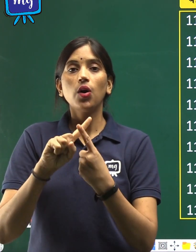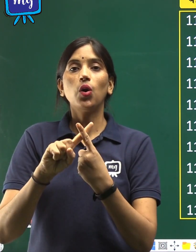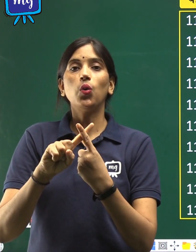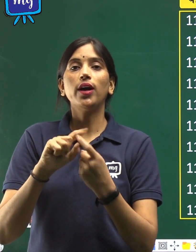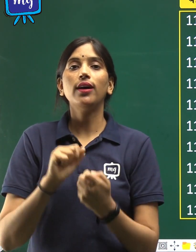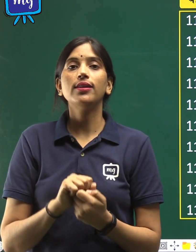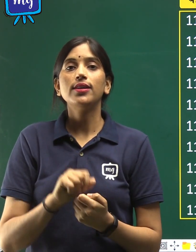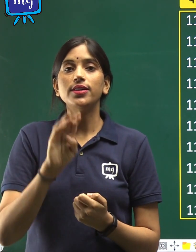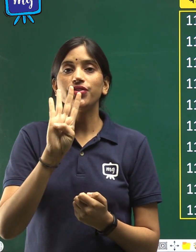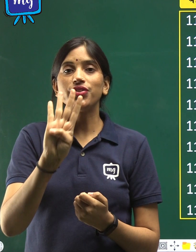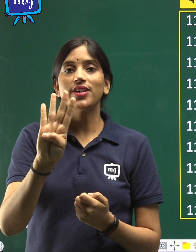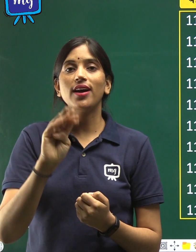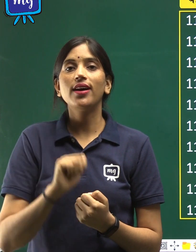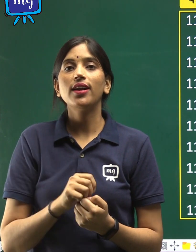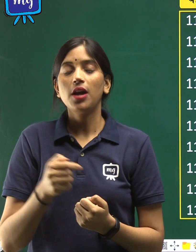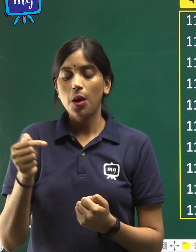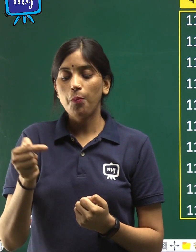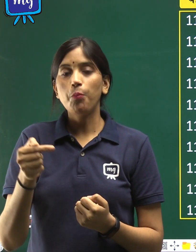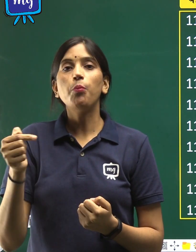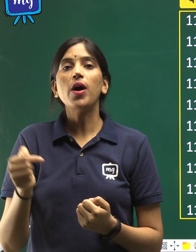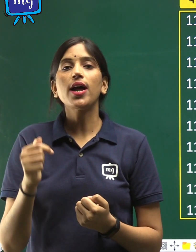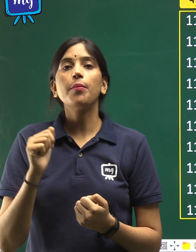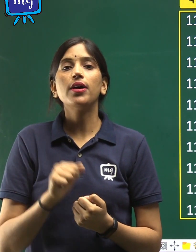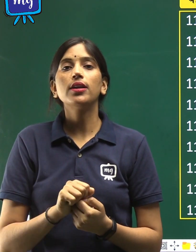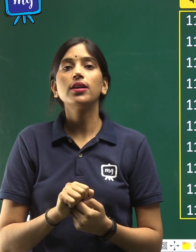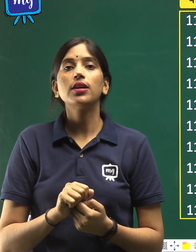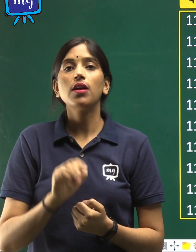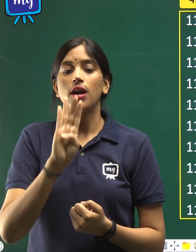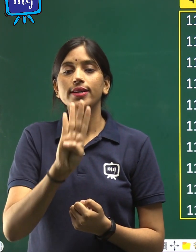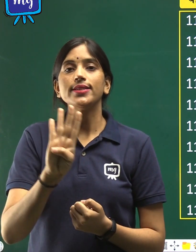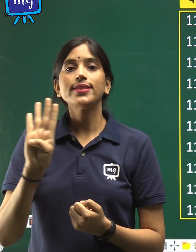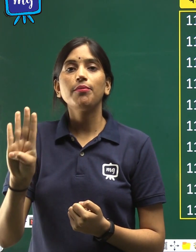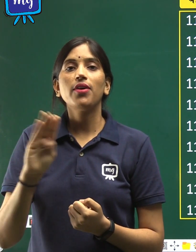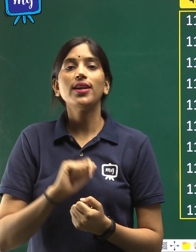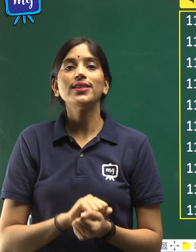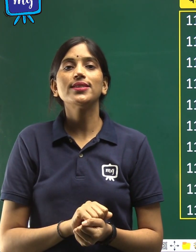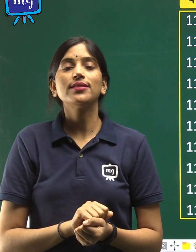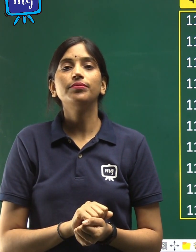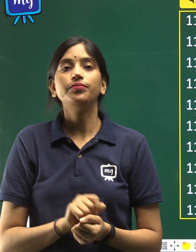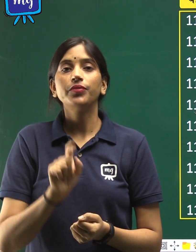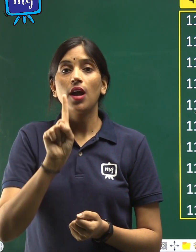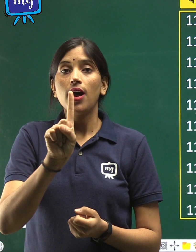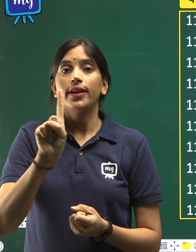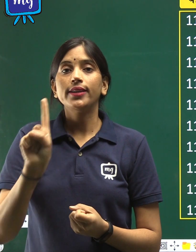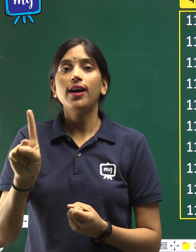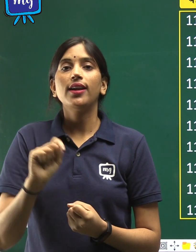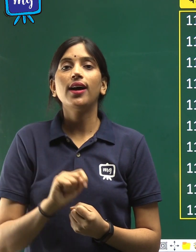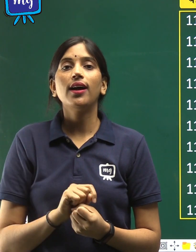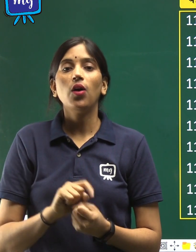गुणा 4 बराबर 44।